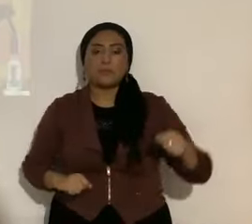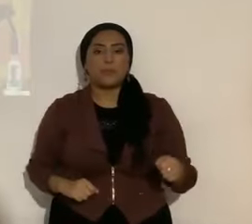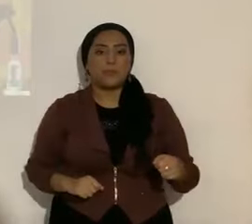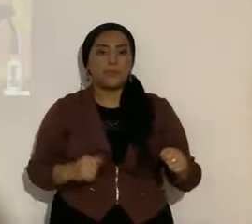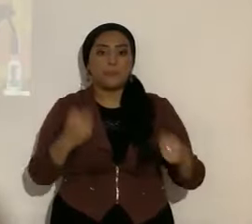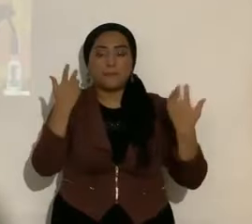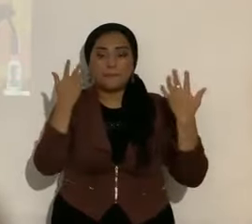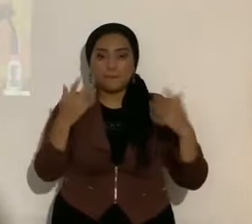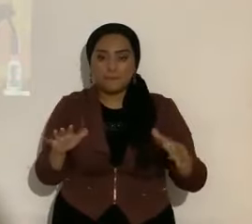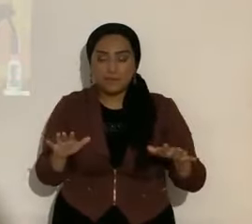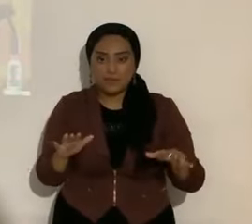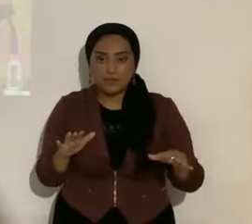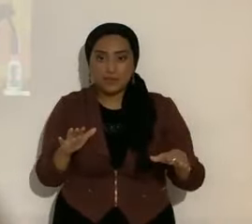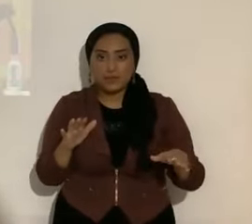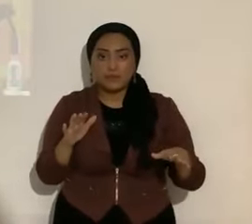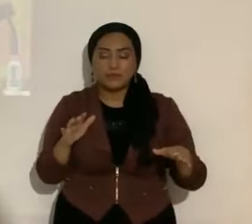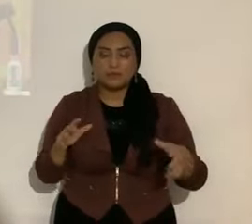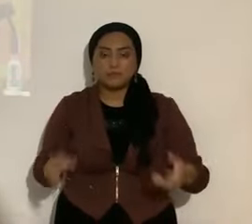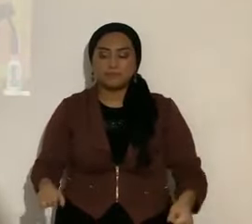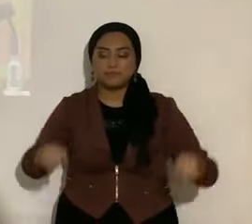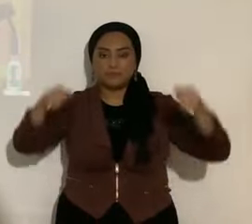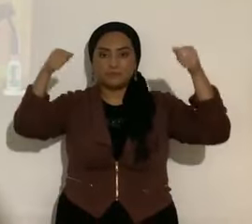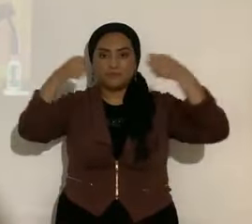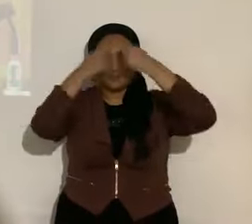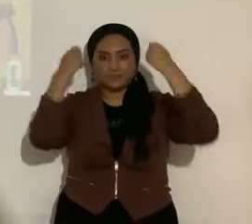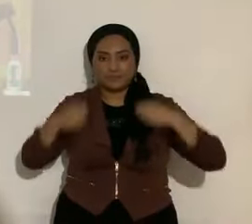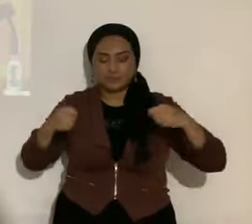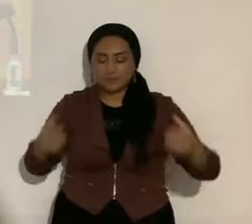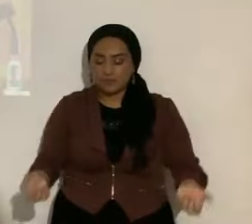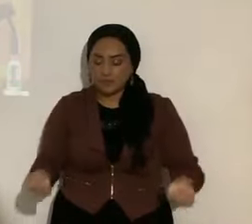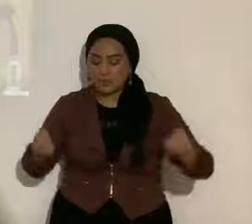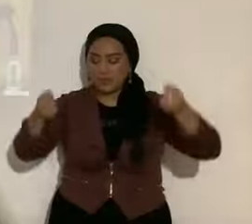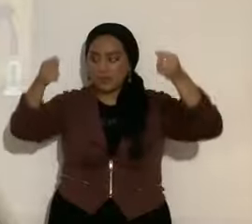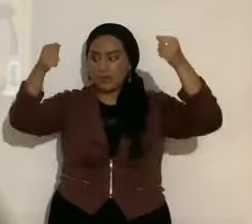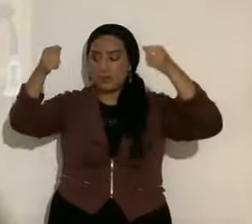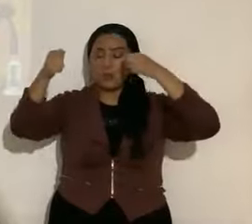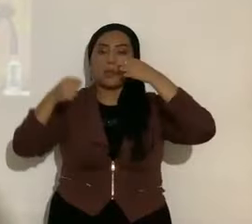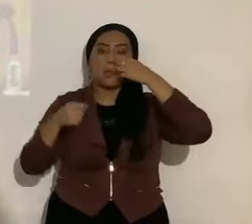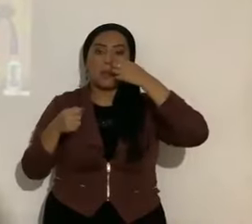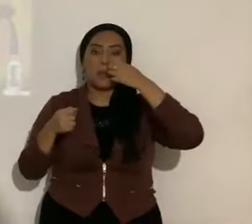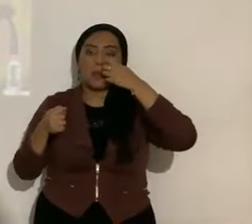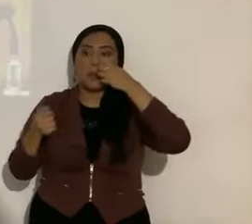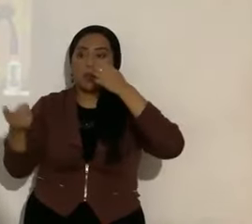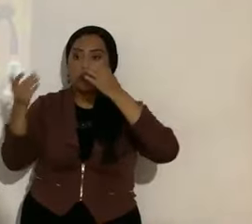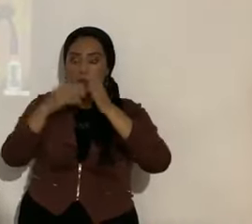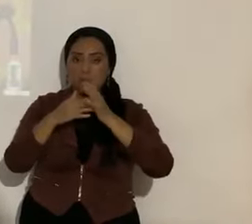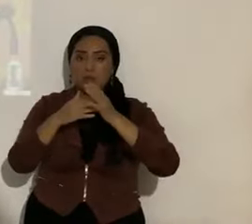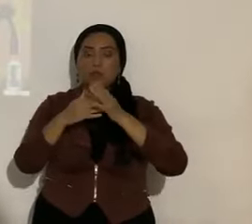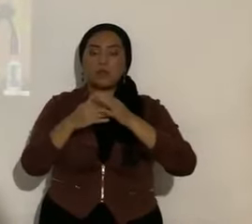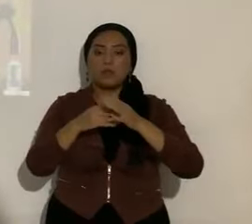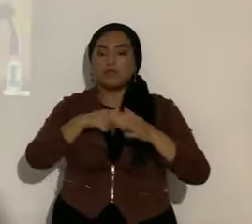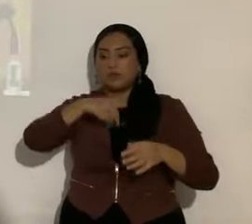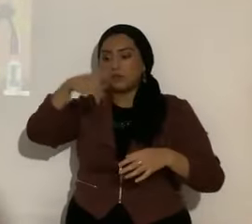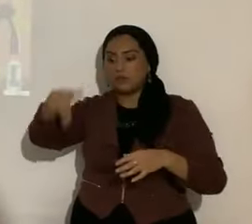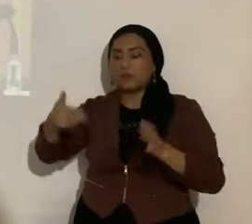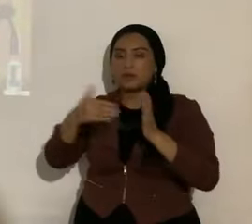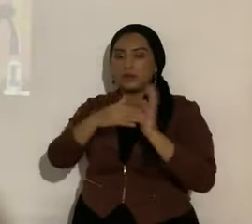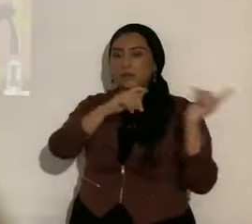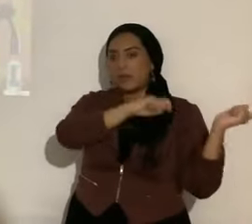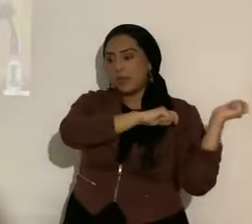Alzó luego el manto de Elías, el talit, recuerden, que se le había caído, y volvió y se paró a la orilla del